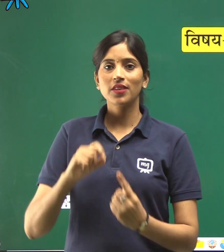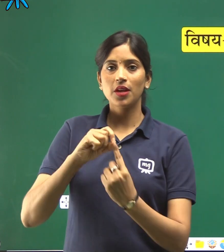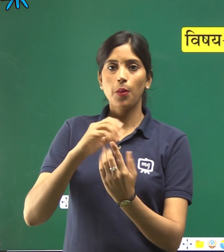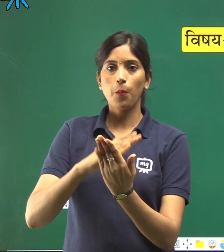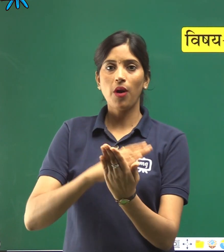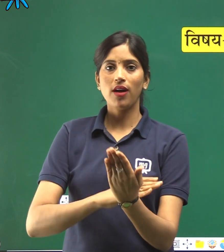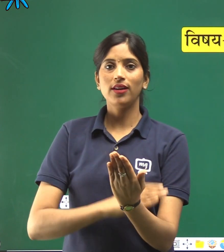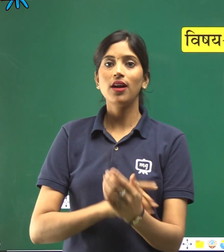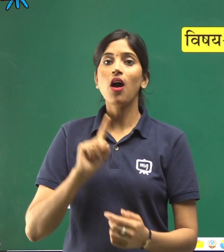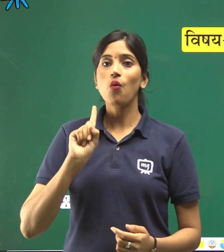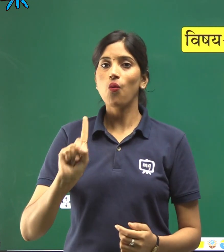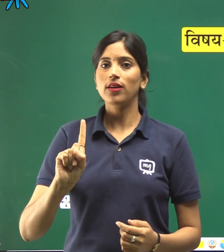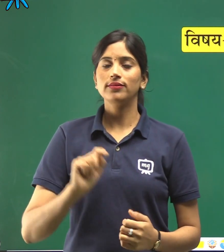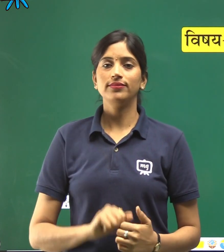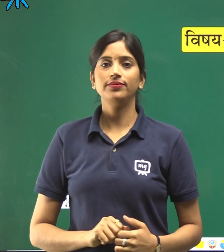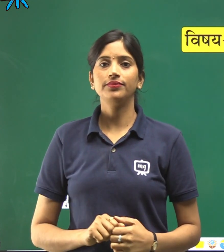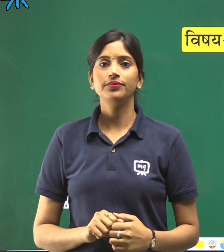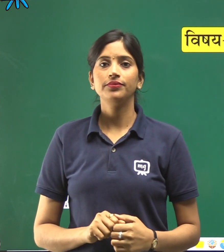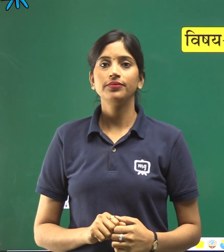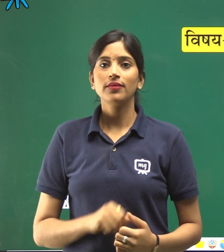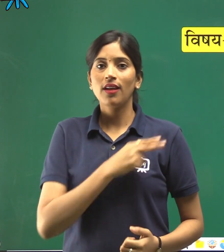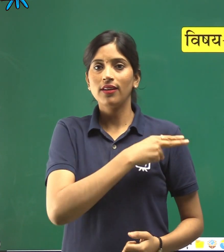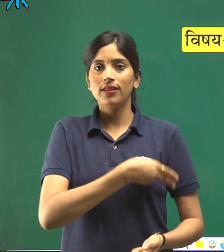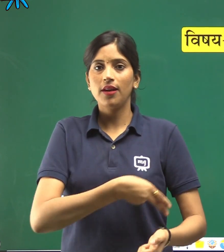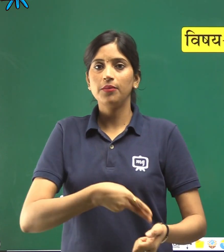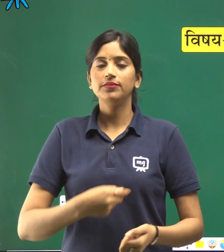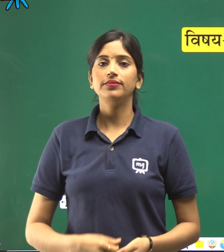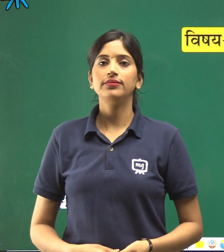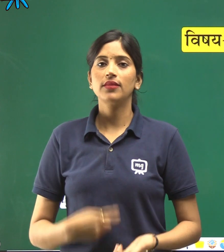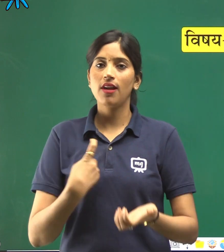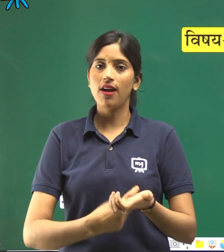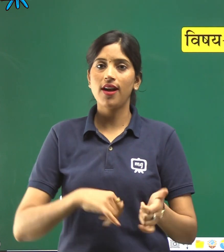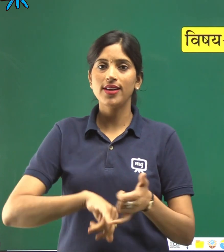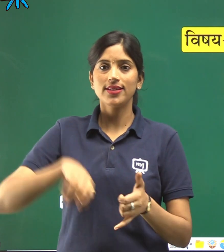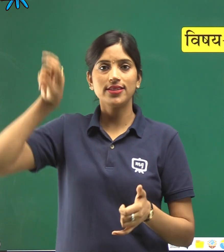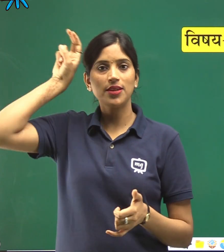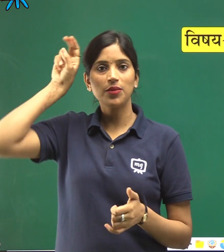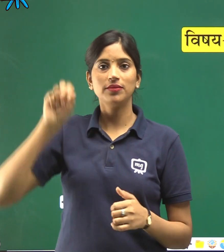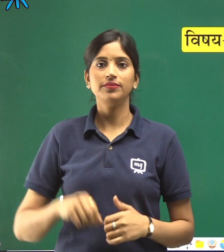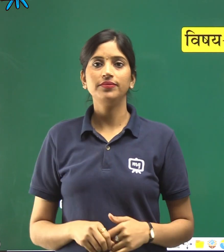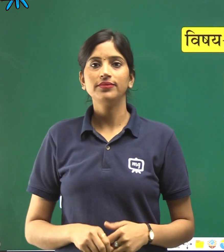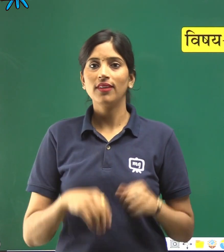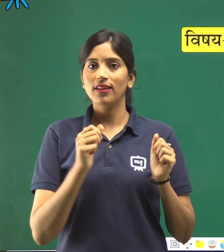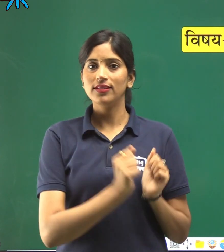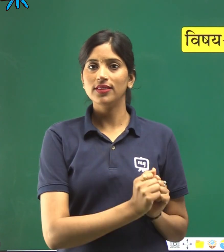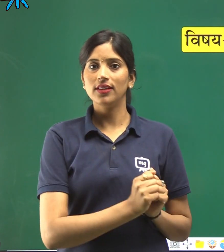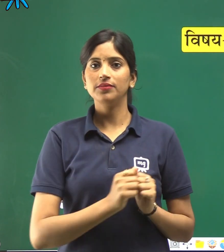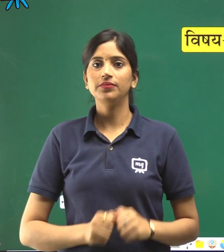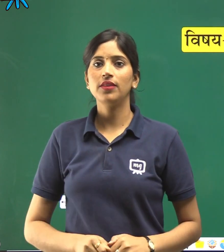पाठ 1। मेरा नाम राजेश शर्मा, मेरे